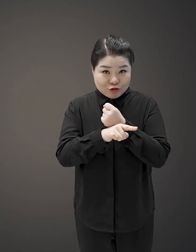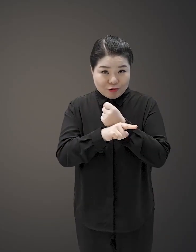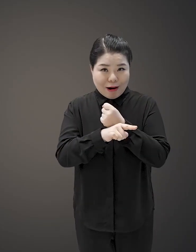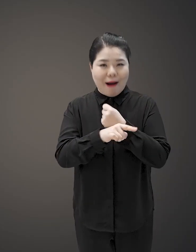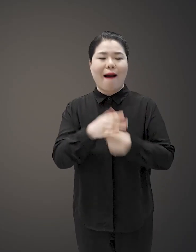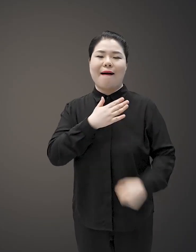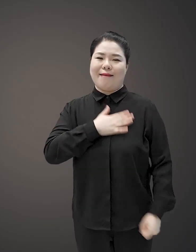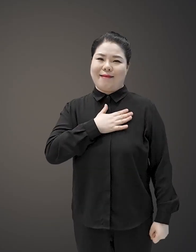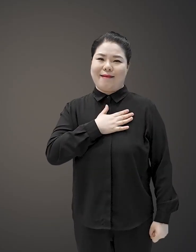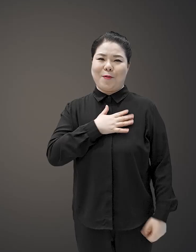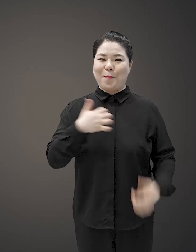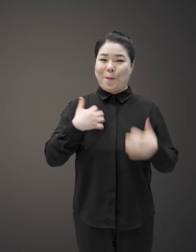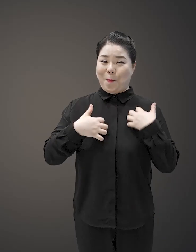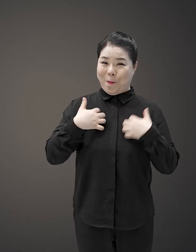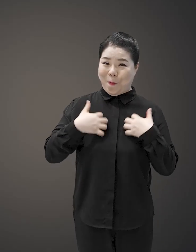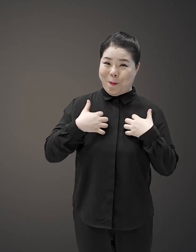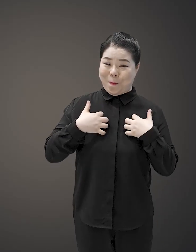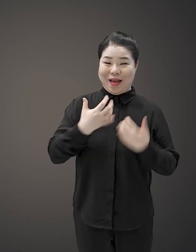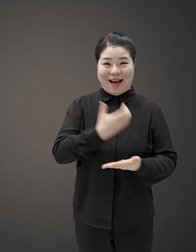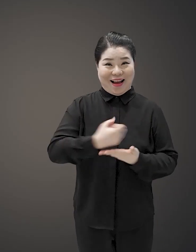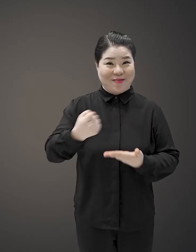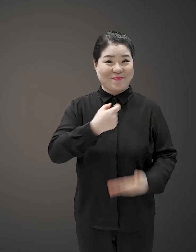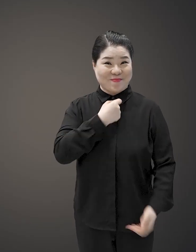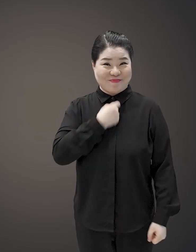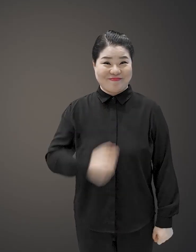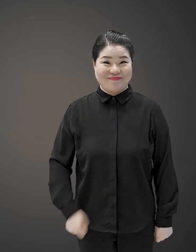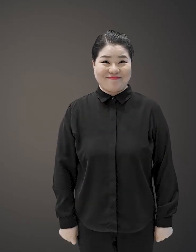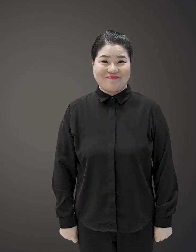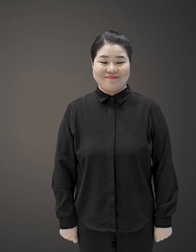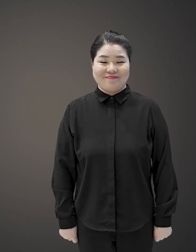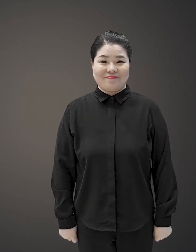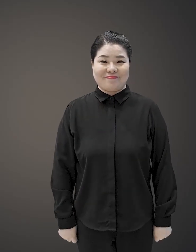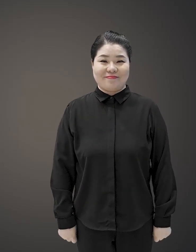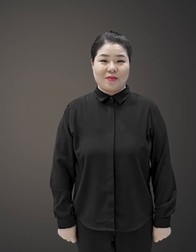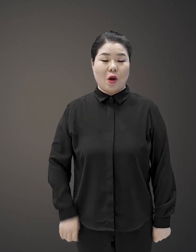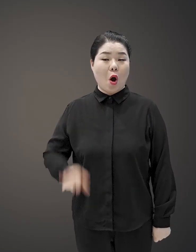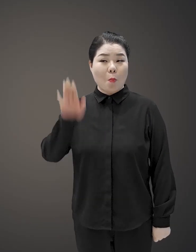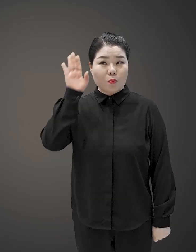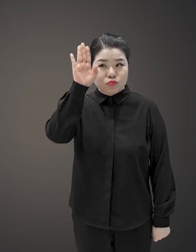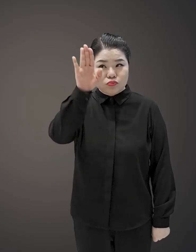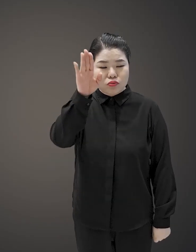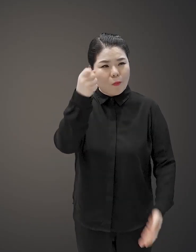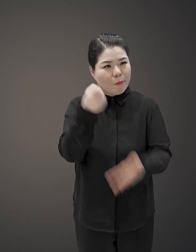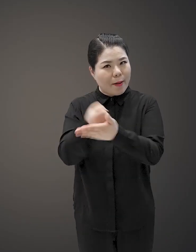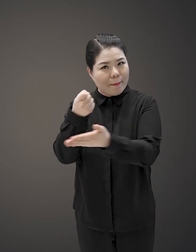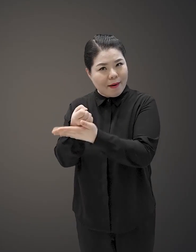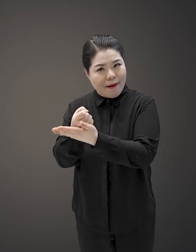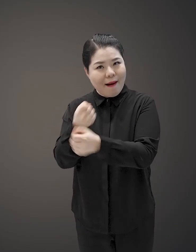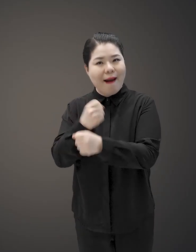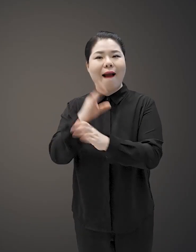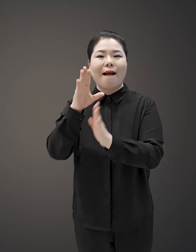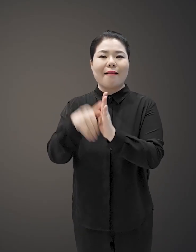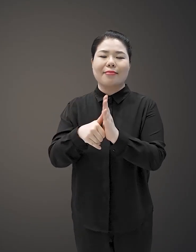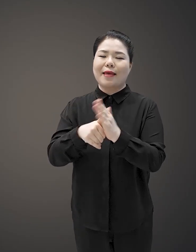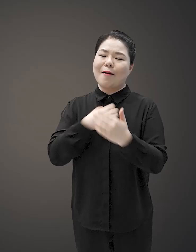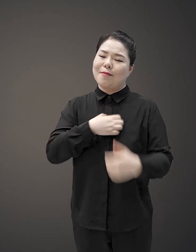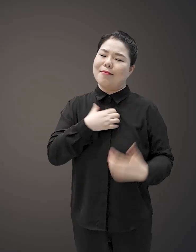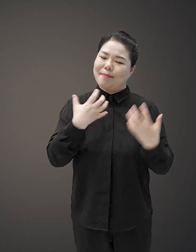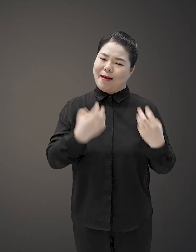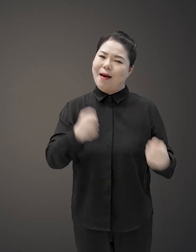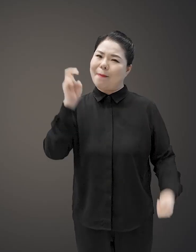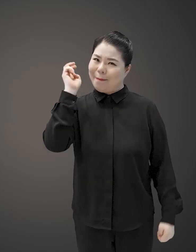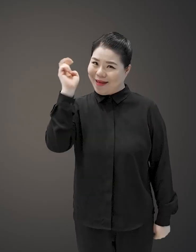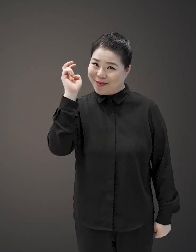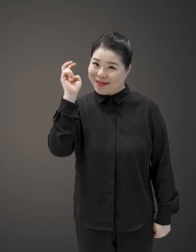더 알아서 공부에 재미를 가질 수 있으면 좋겠어요. 그리고 어떤 진로를 정해야 할지도 지금 많이 불안할